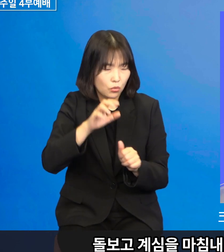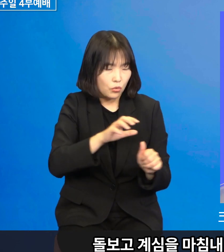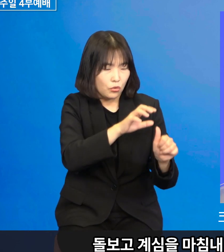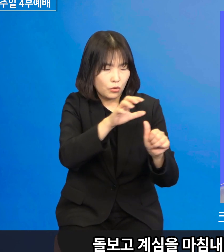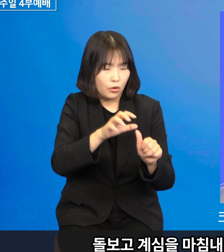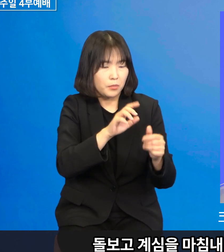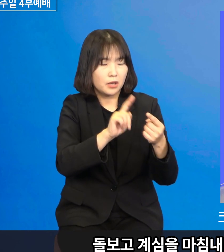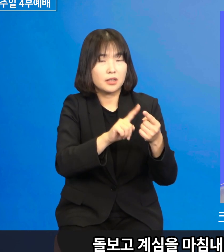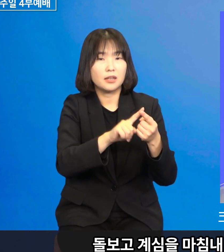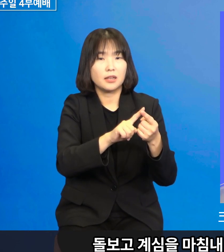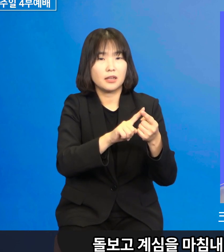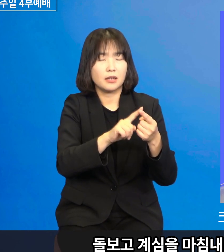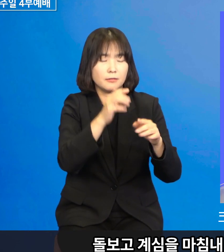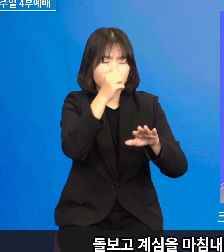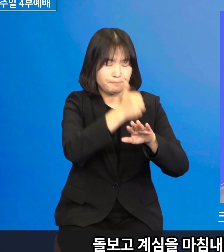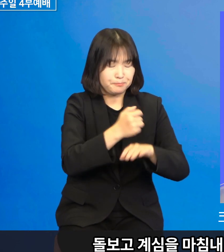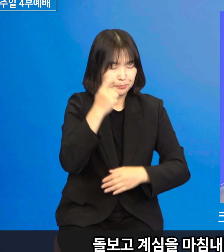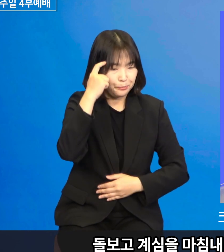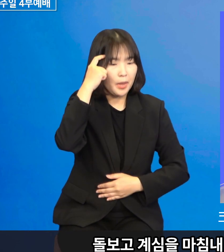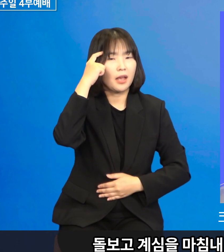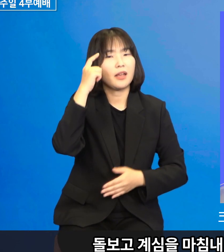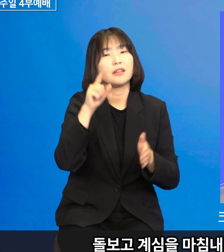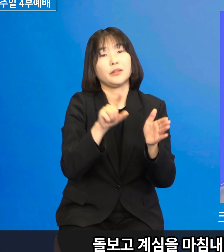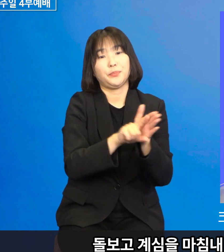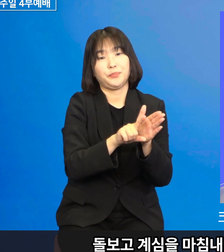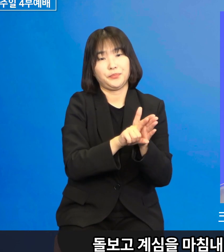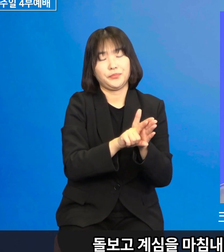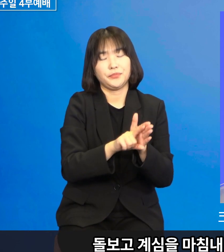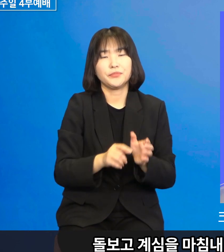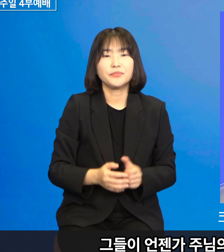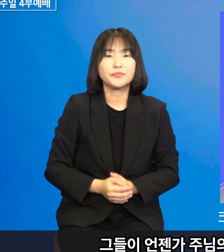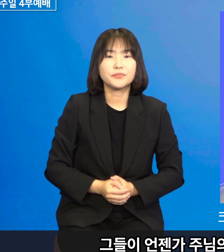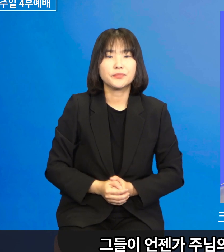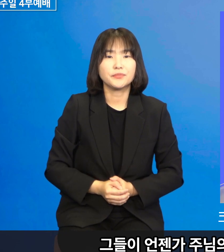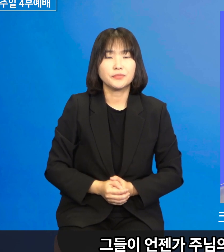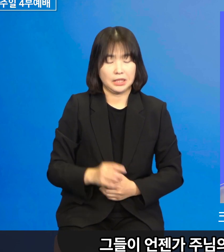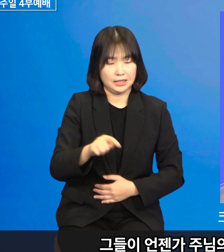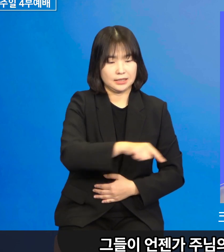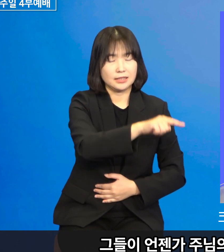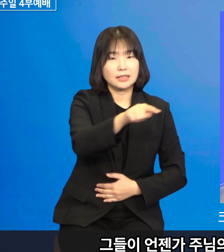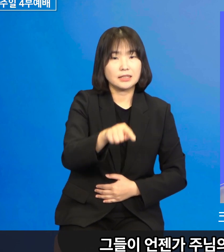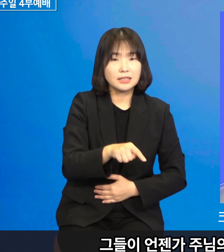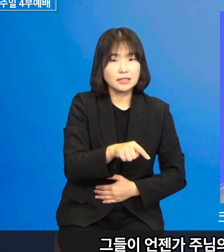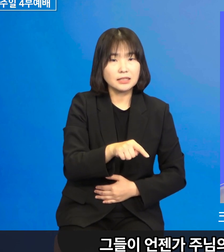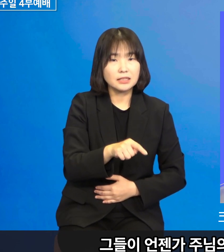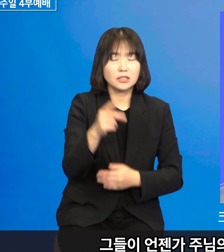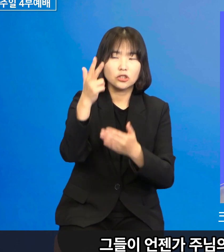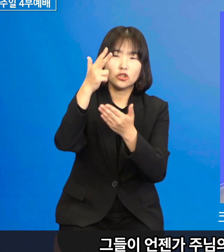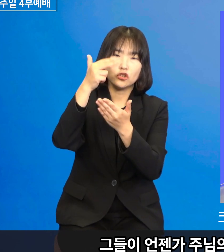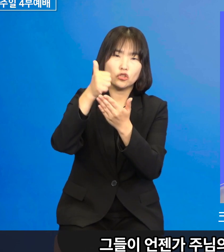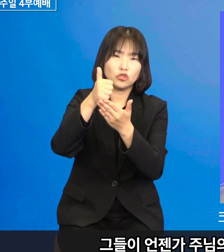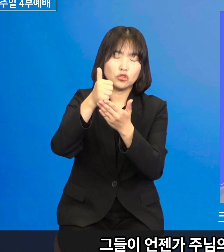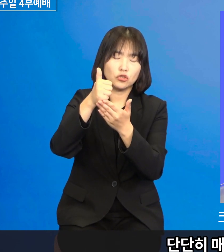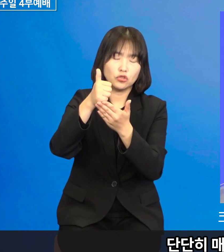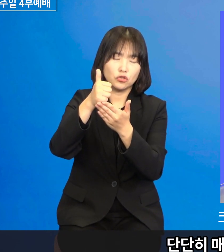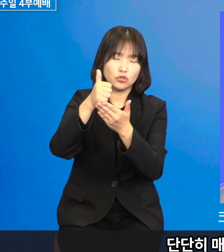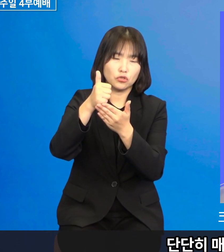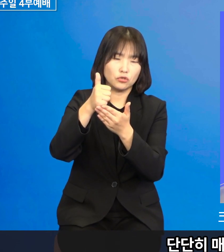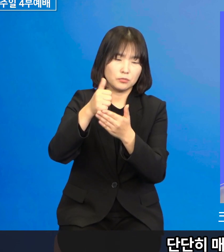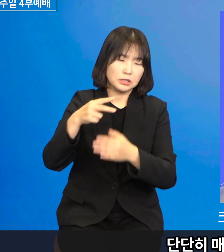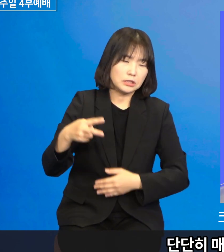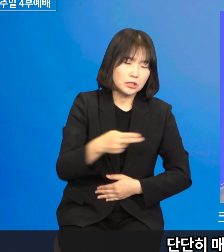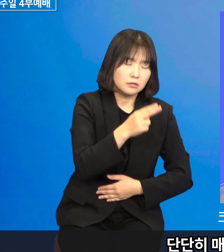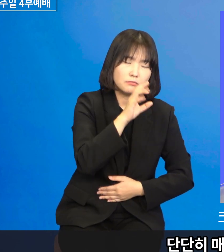계심을 마침내 알게 되시리라 믿습니다. 그들이 언젠가 주님의 끊을 수 없는 사랑으로